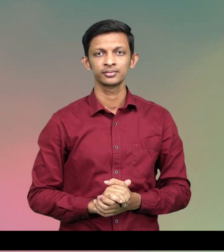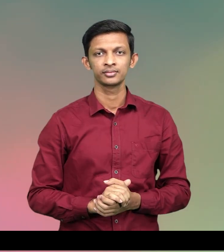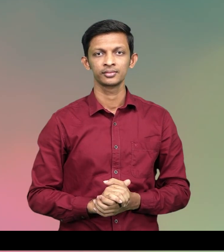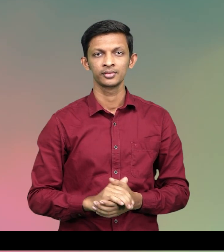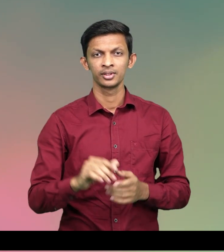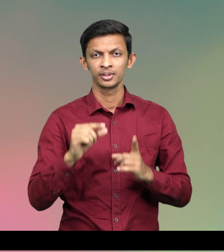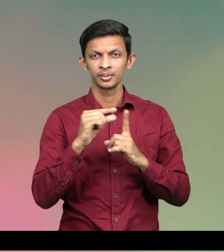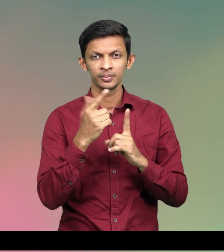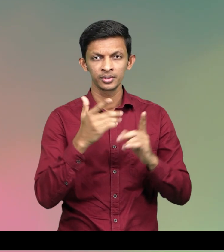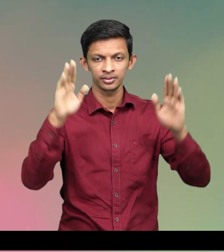శాశ్వత నది.